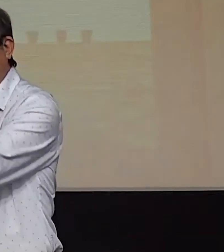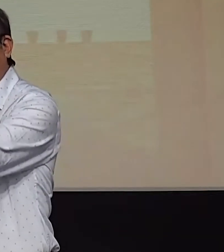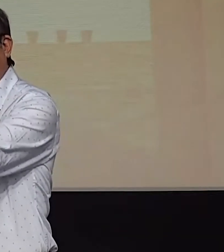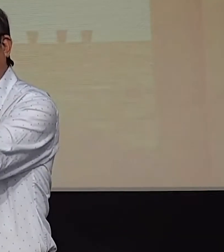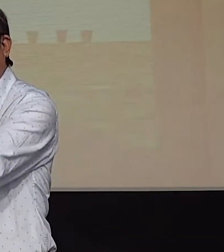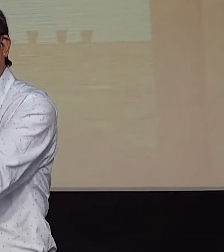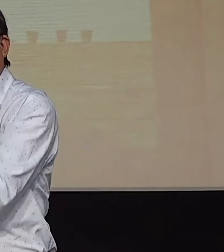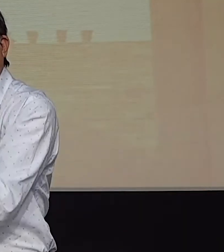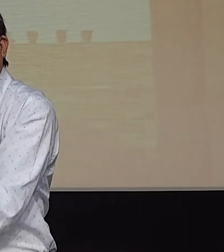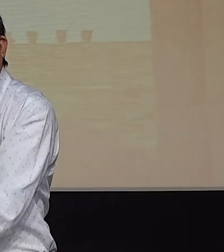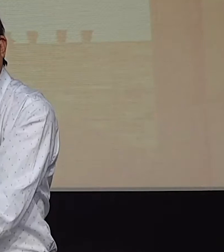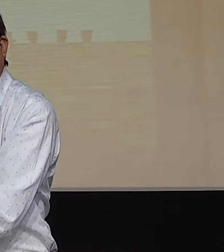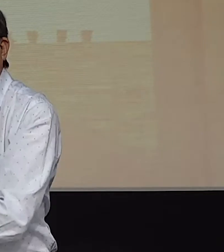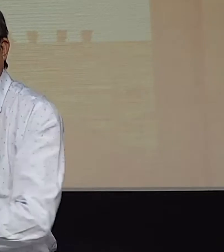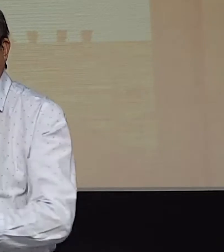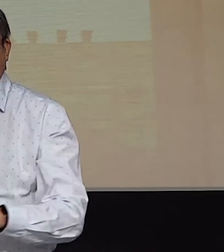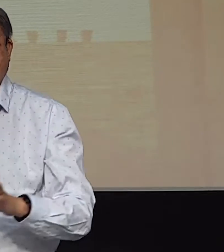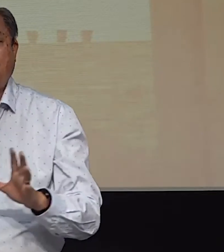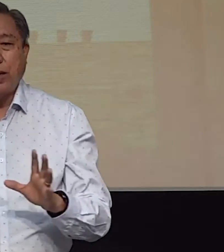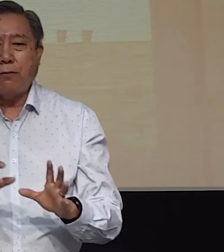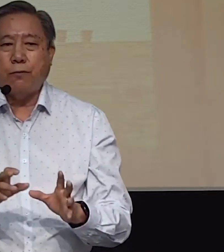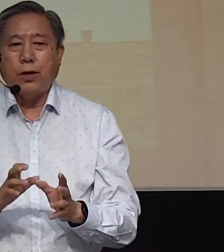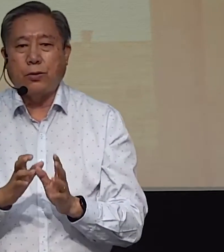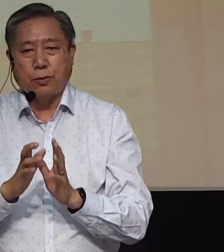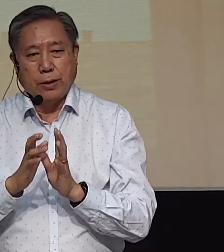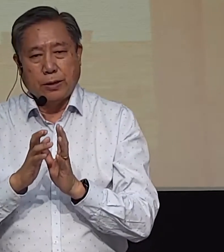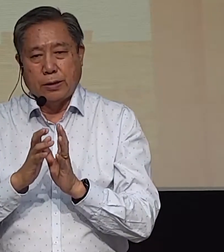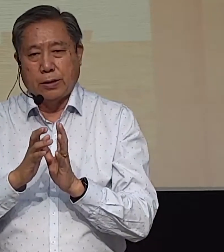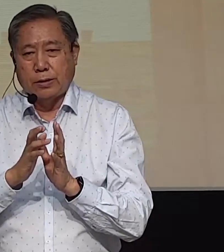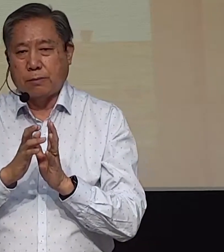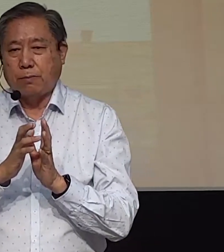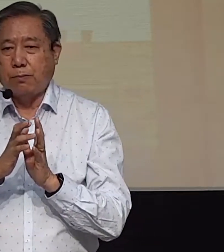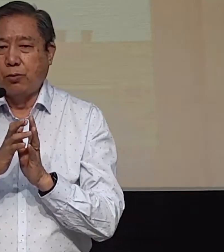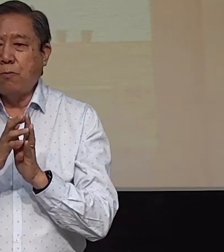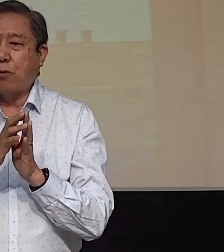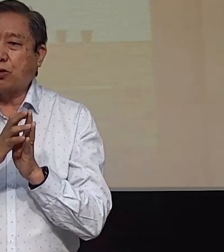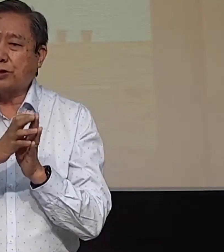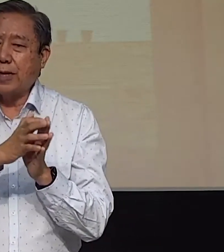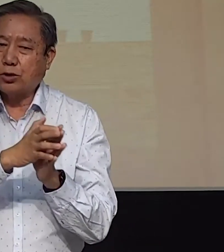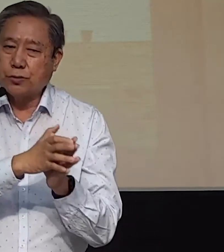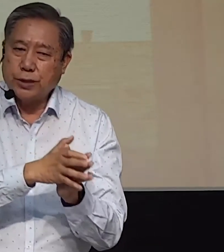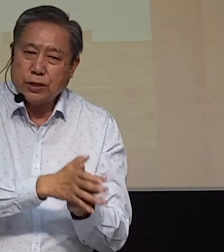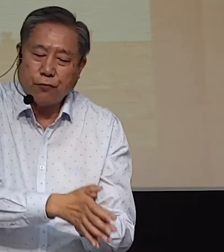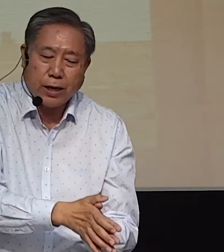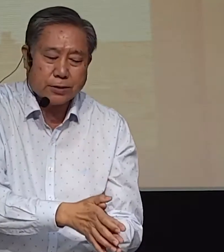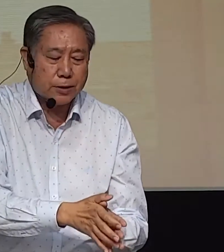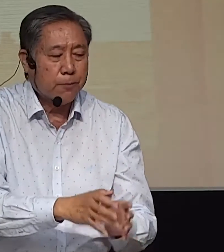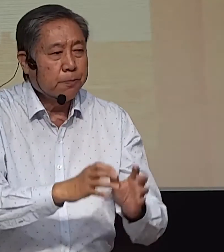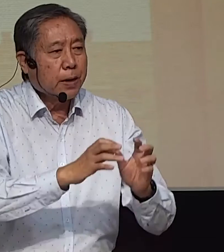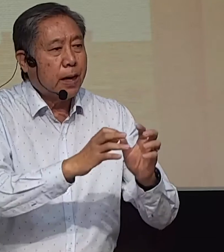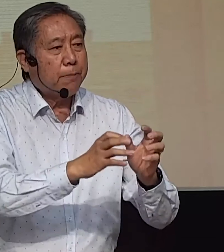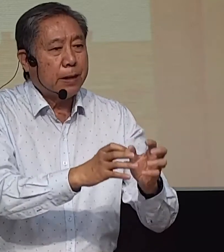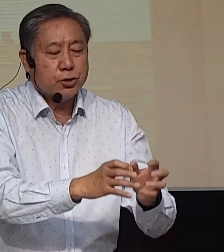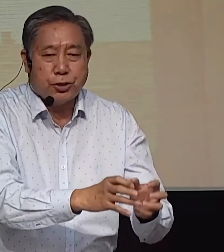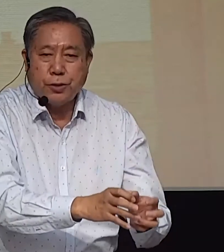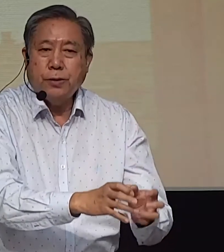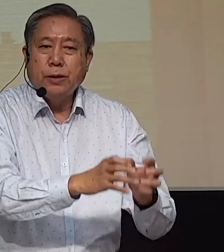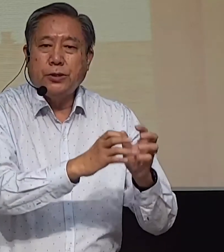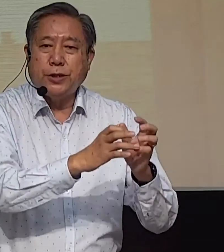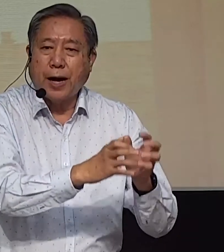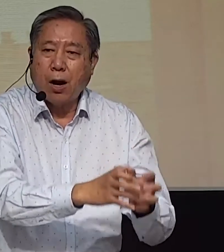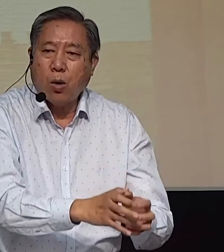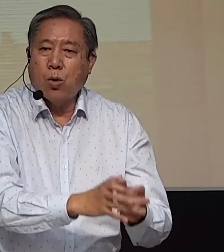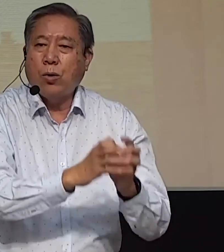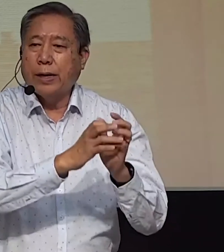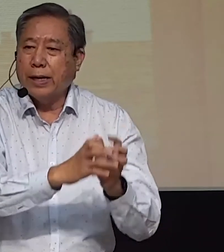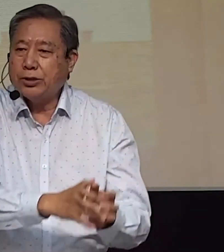mágica, formou uma mulher. Não, essa mulher veio num processo de edificação a partir